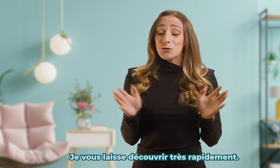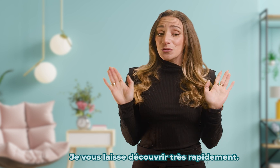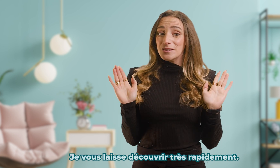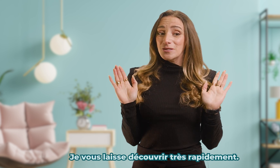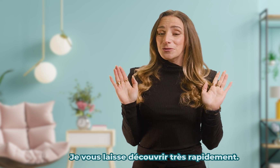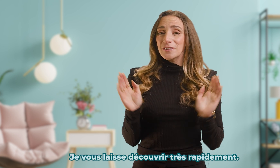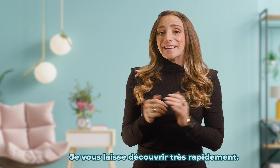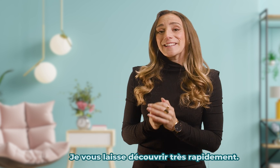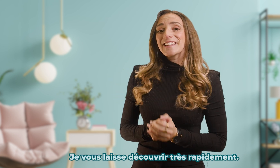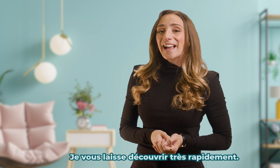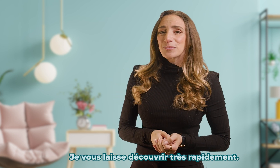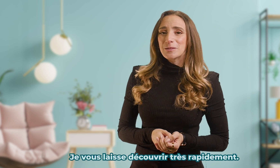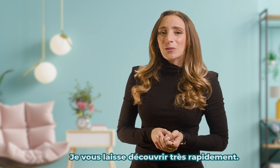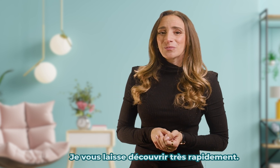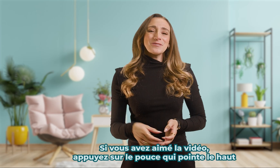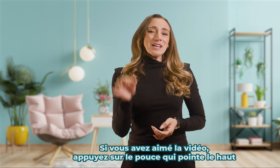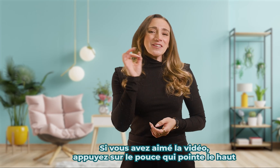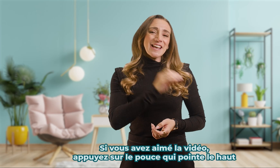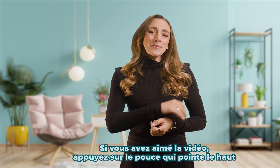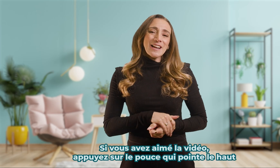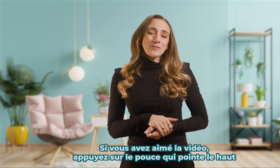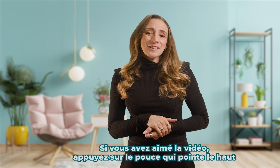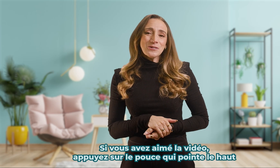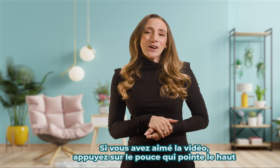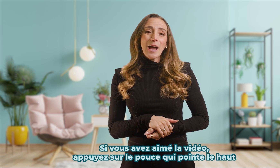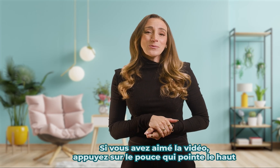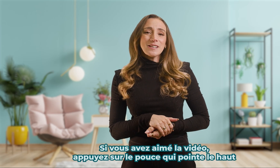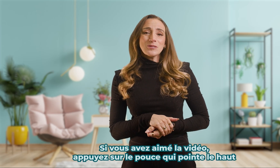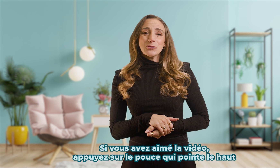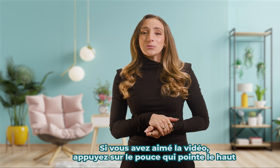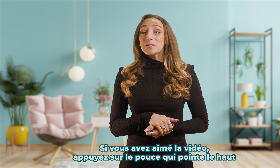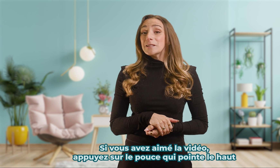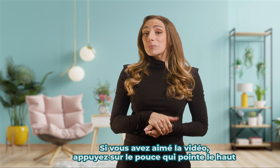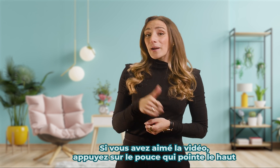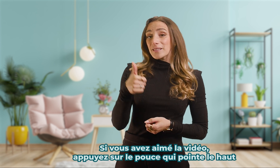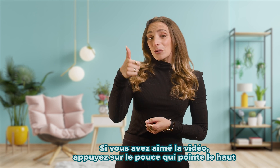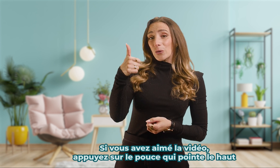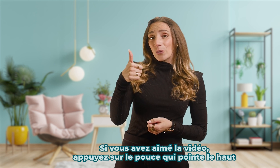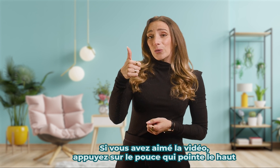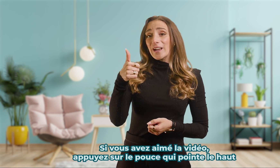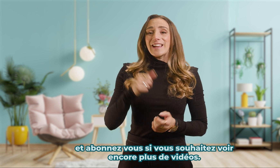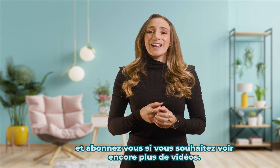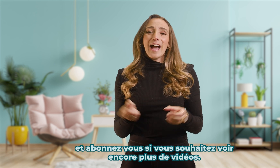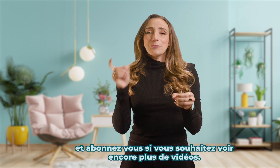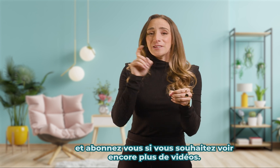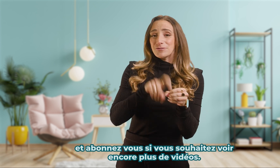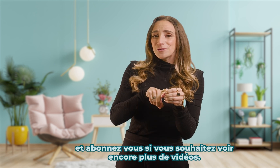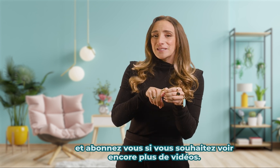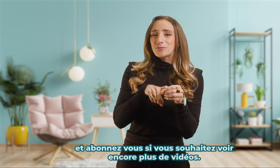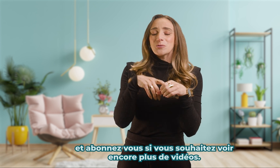vous laisse le découvrir très rapidement. Si vous avez aimé la vidéo, appuyez sur le pouce qui pointe le haut et abonnez-vous si vous